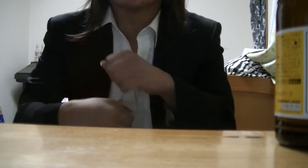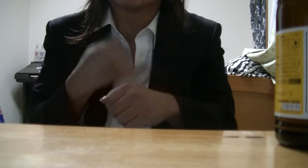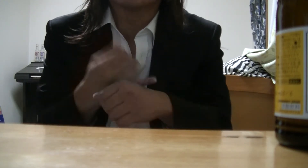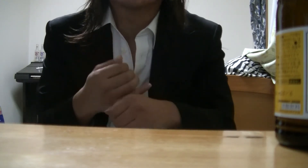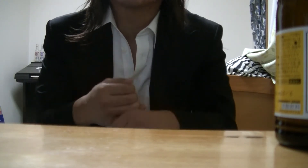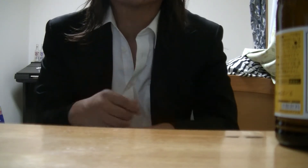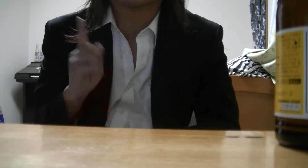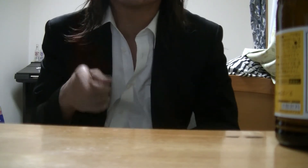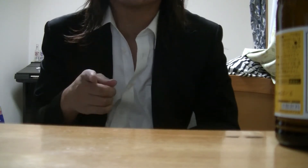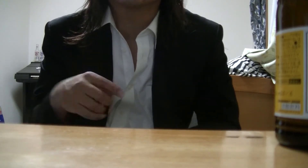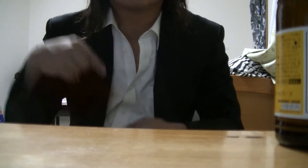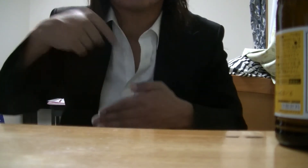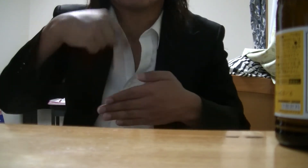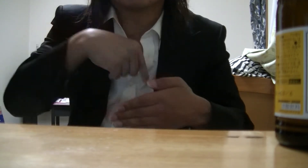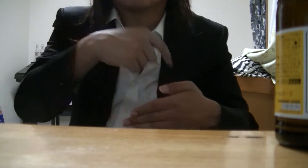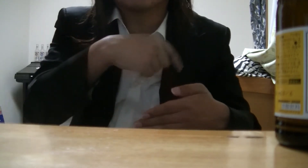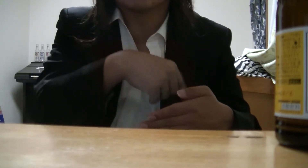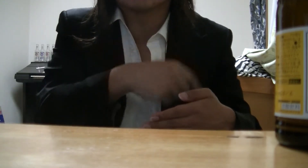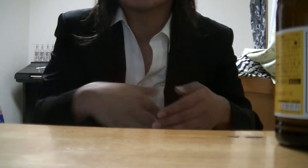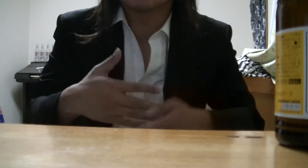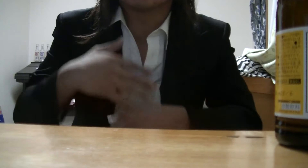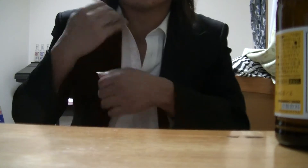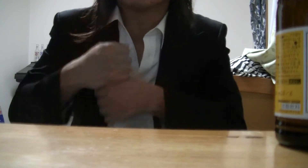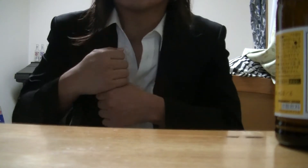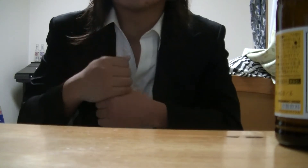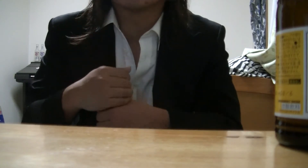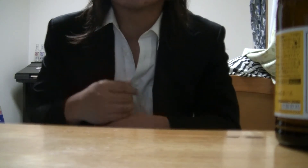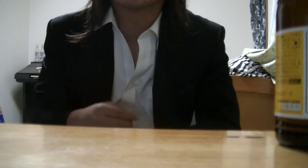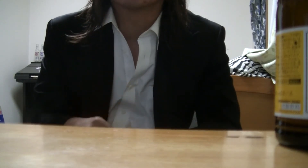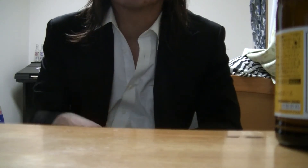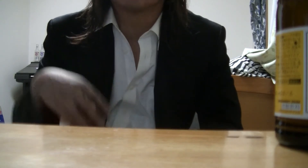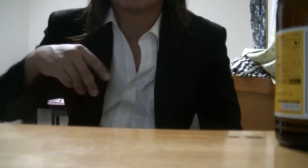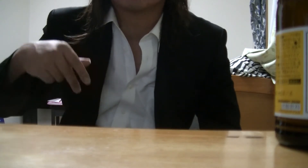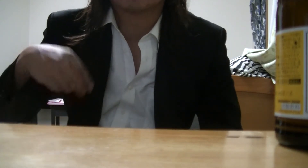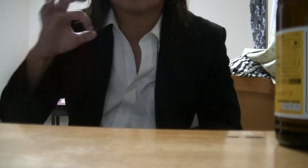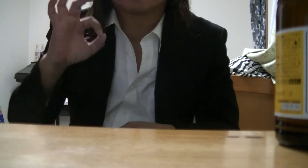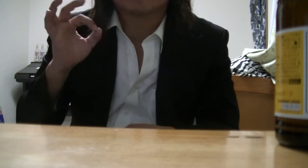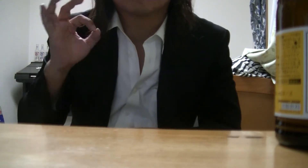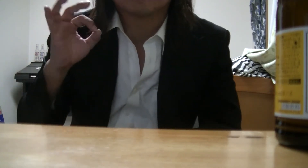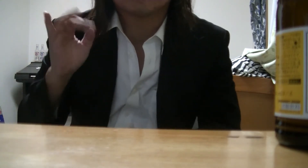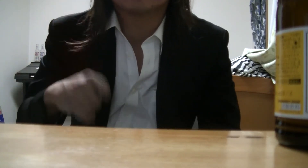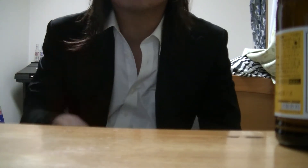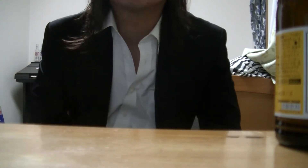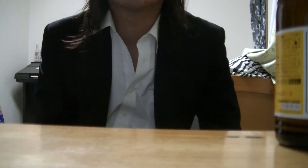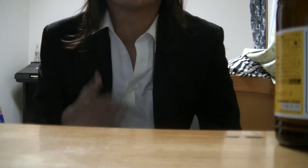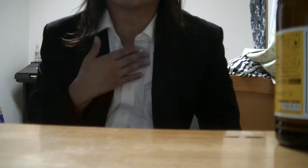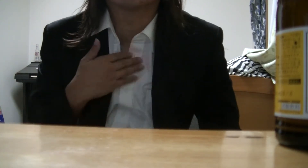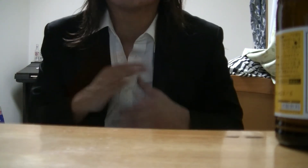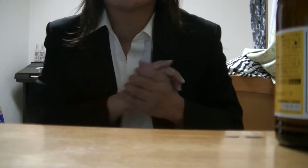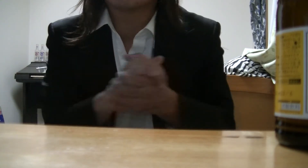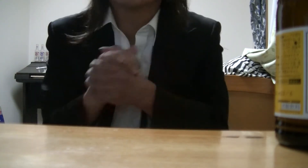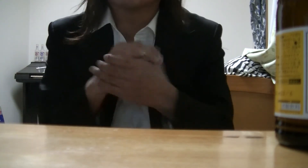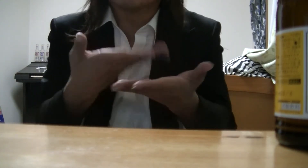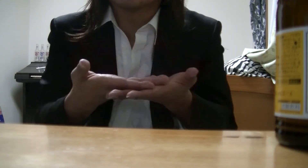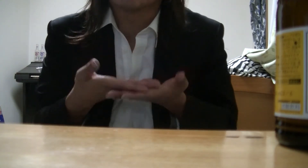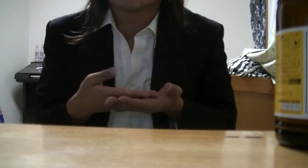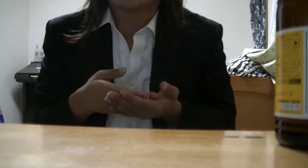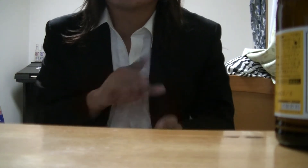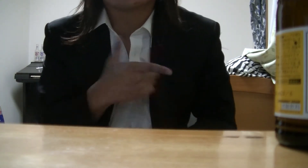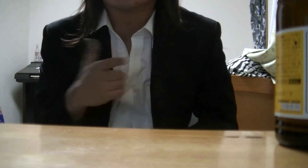結構クリックされてるっていうのをまとめてあげます。すると PV が上がるから。でも私たち情報を受け取る人はそれを検索した時に